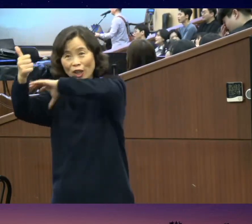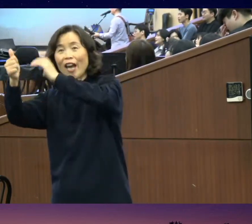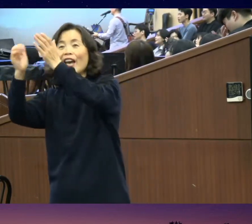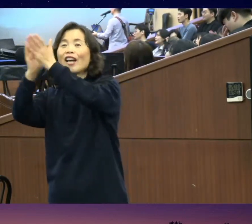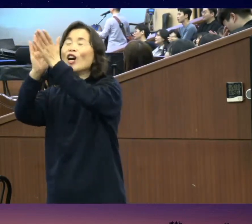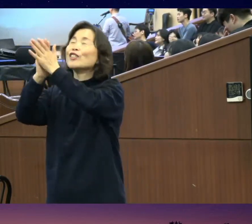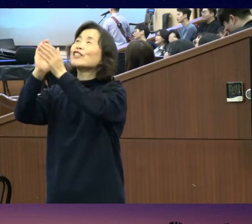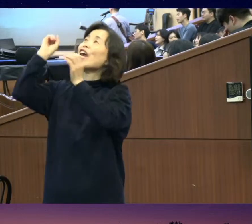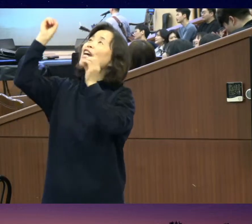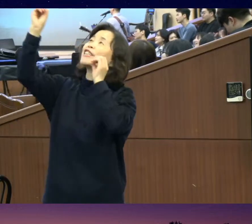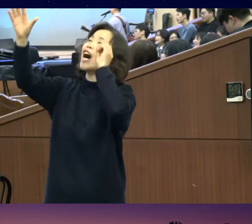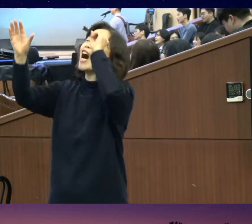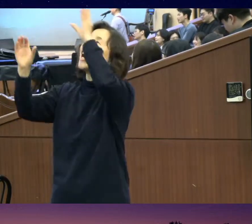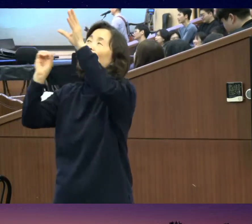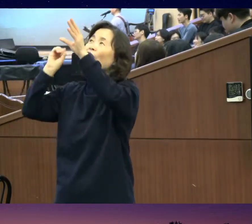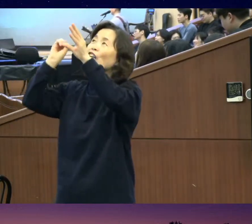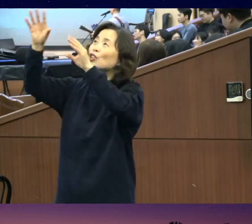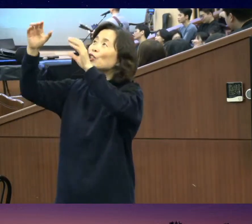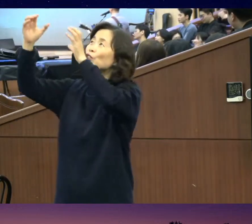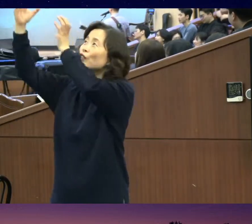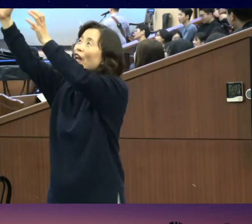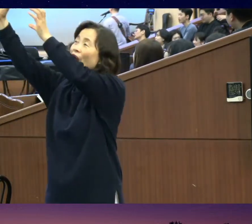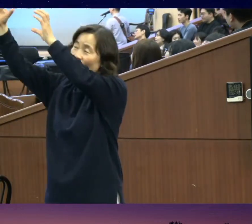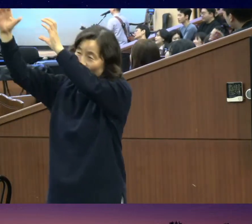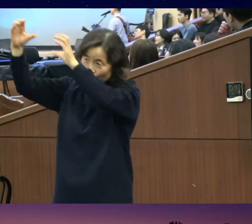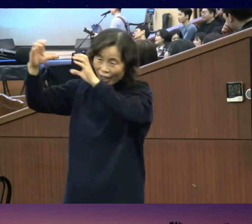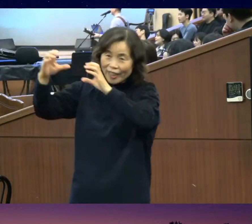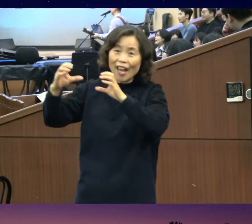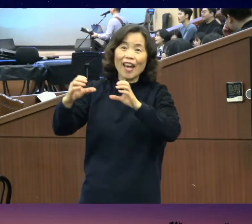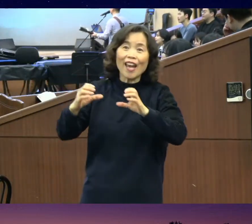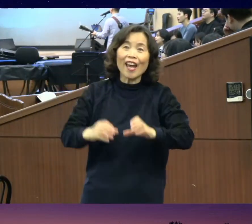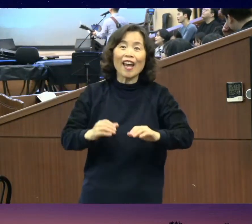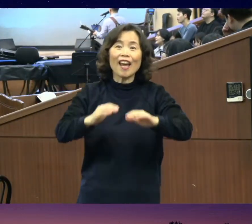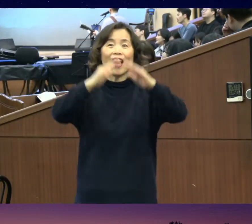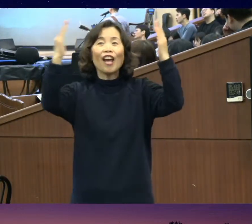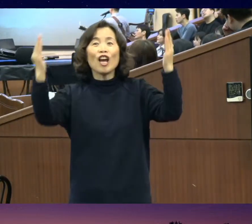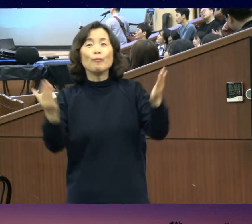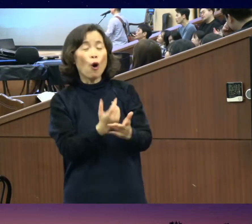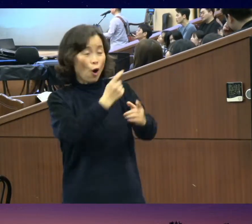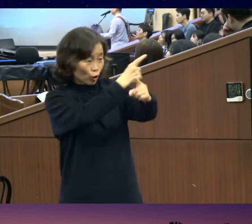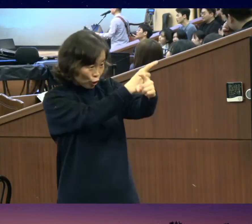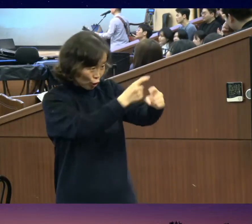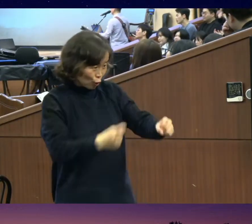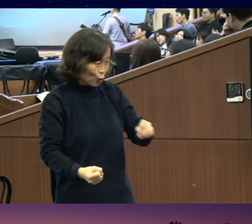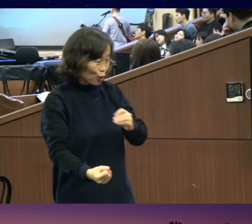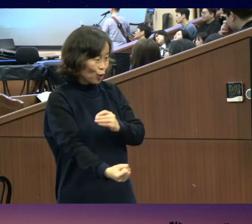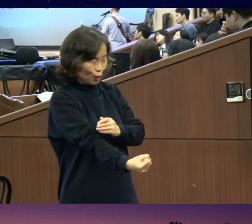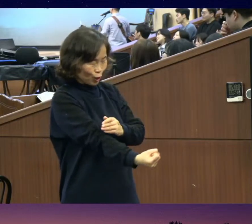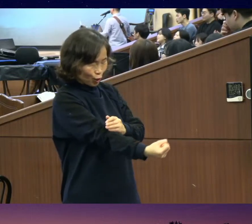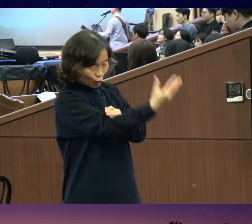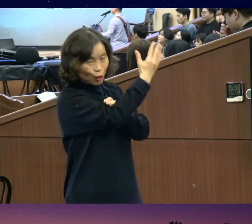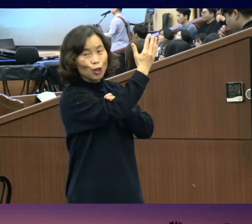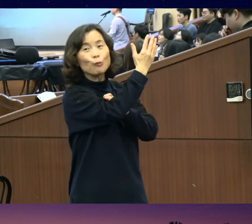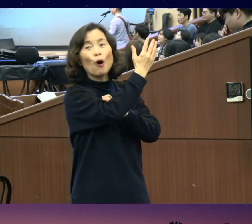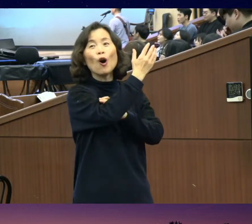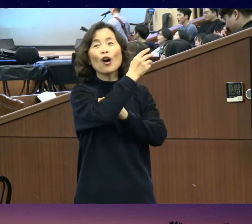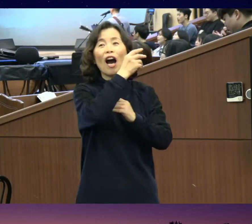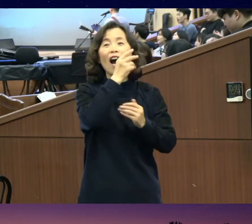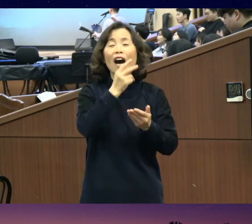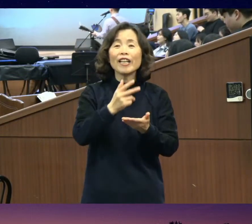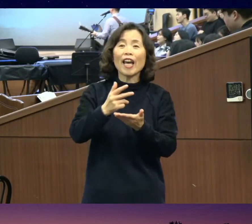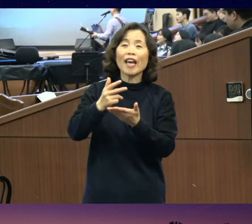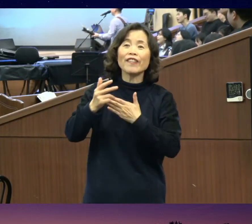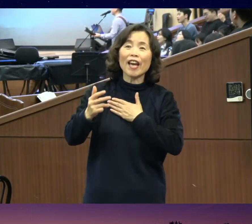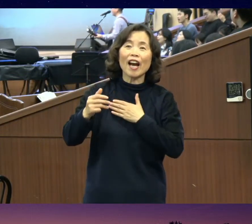주의 권세 찬양 주의 임하네 모든 것을